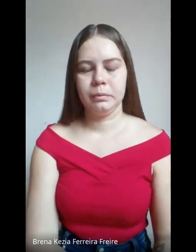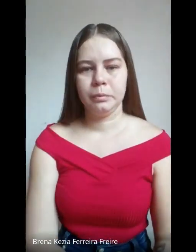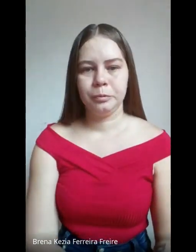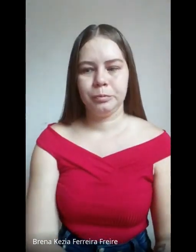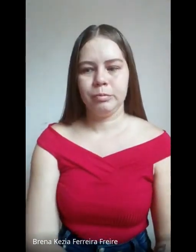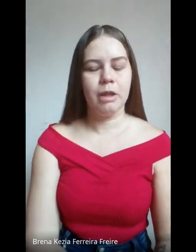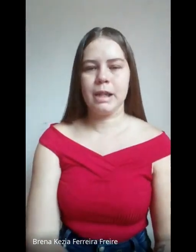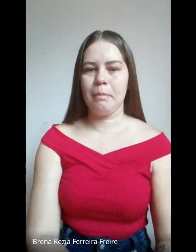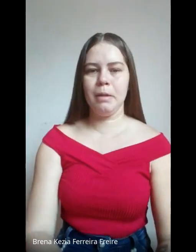Não sabem?